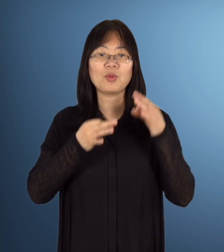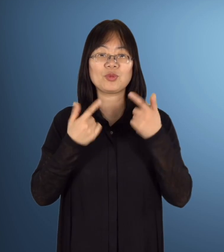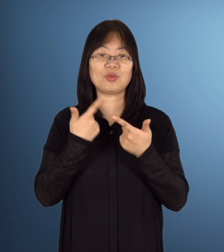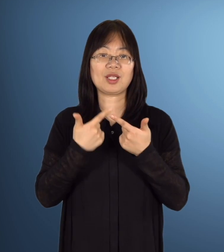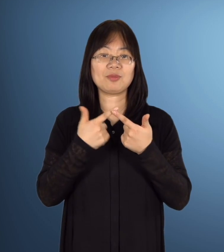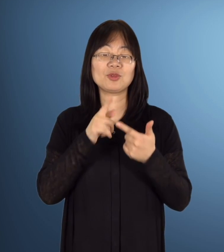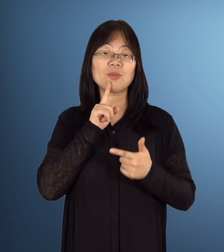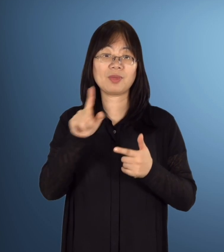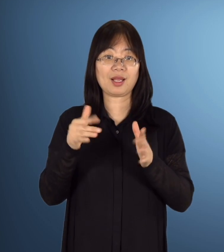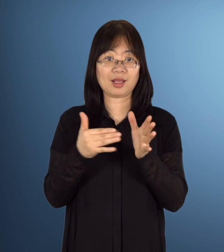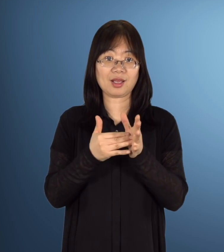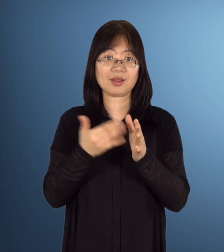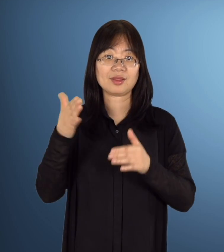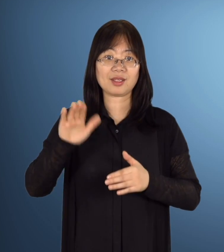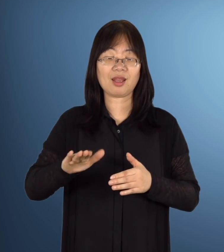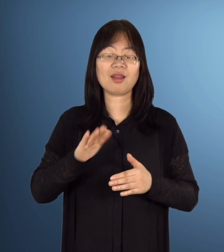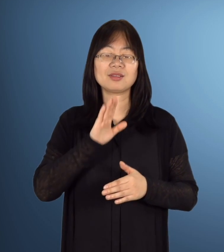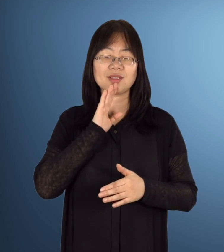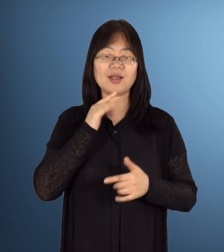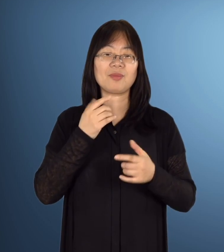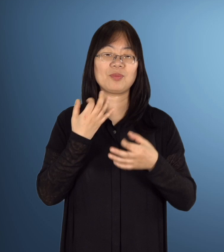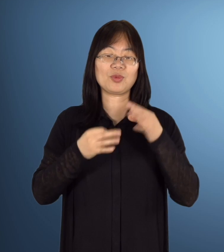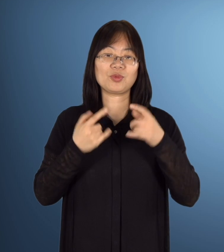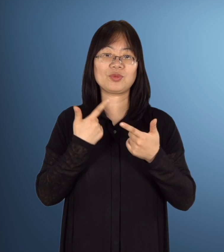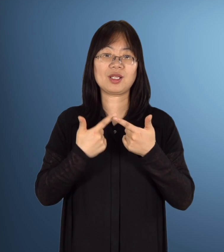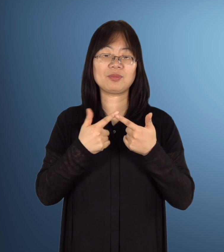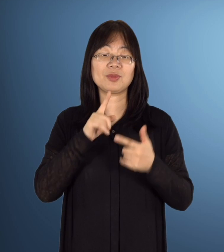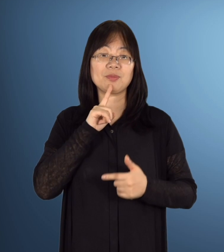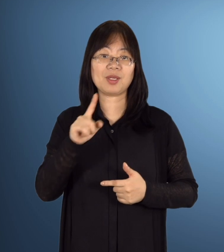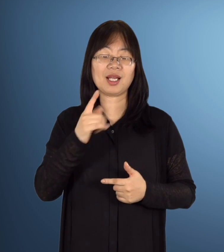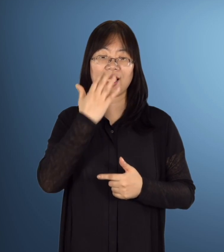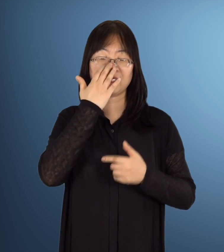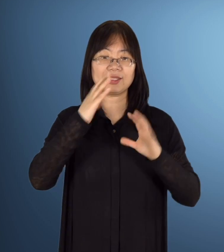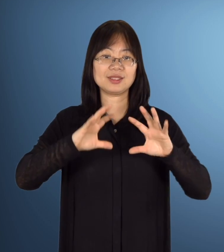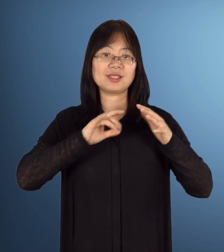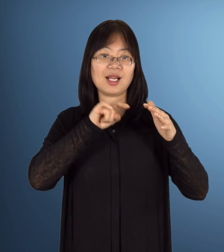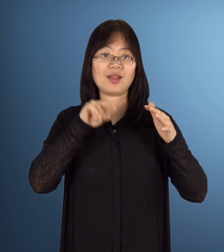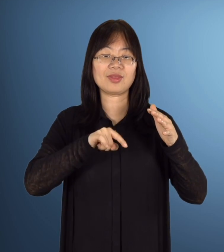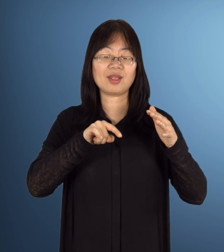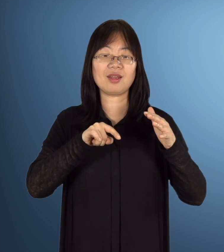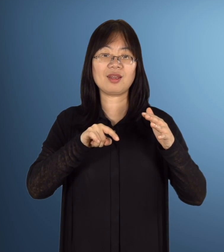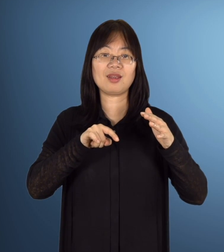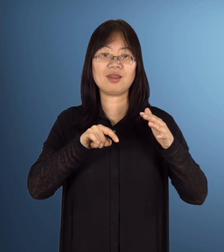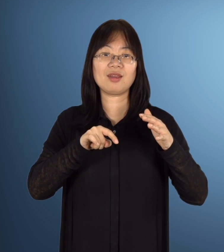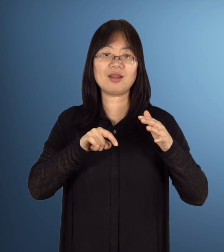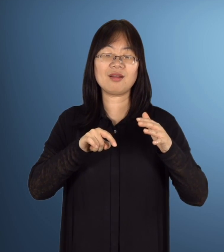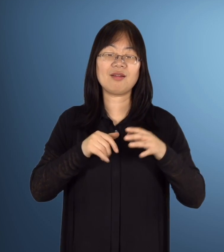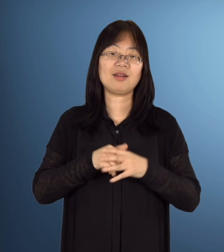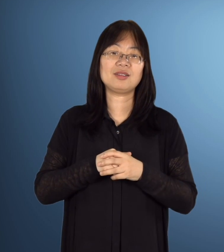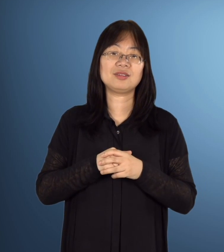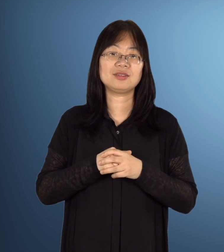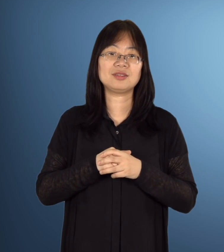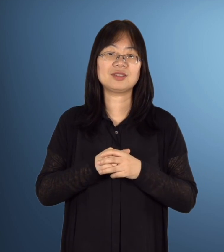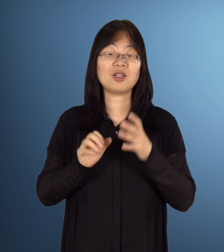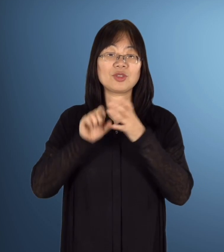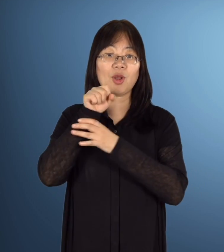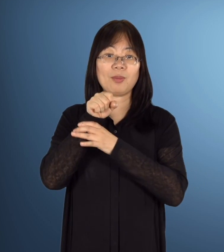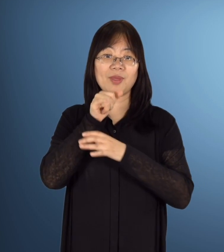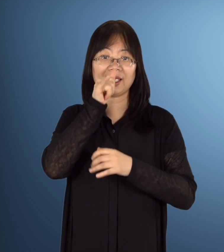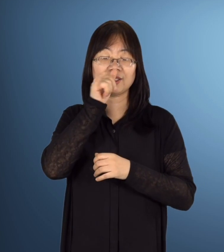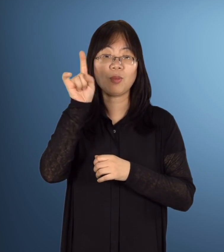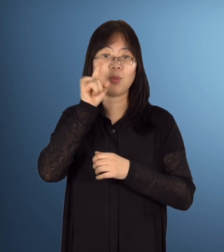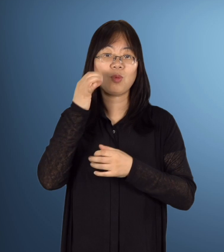포도나무라 그랬습니다. 참 포도나무다. 이스라엘에 유실수가 포도나무밖에 없나요?